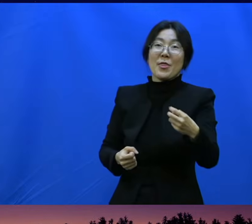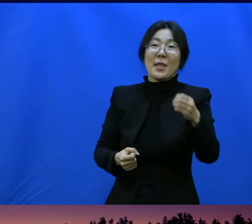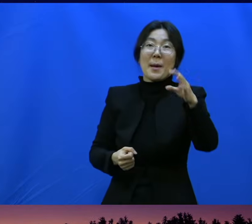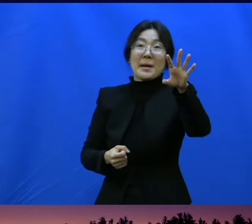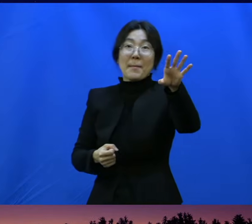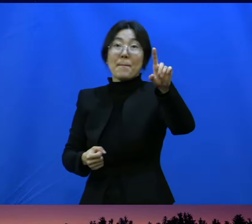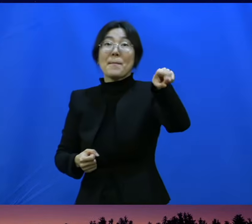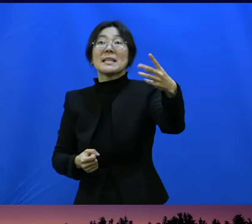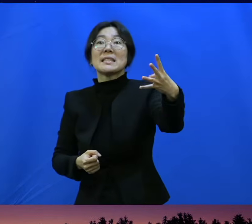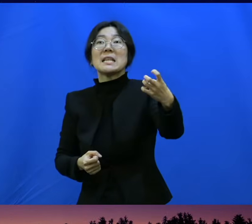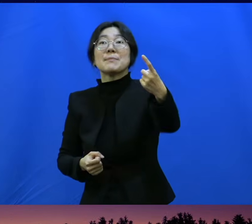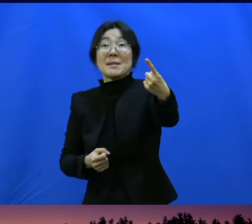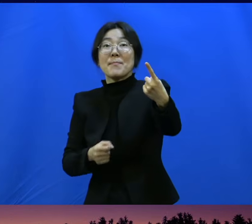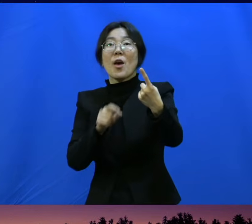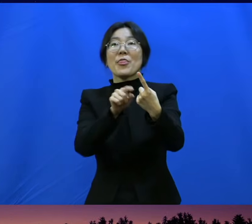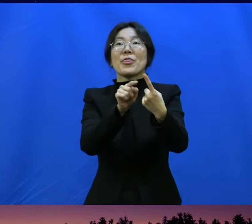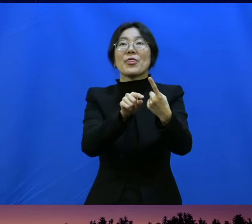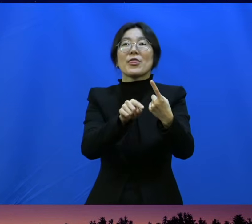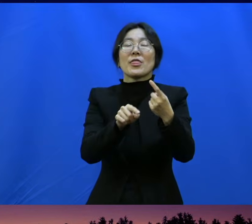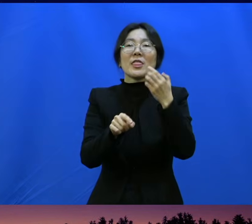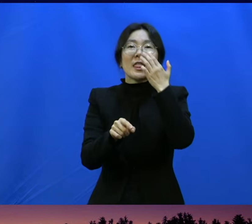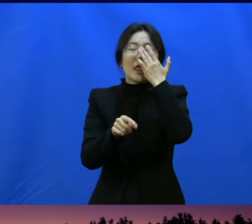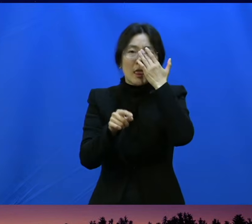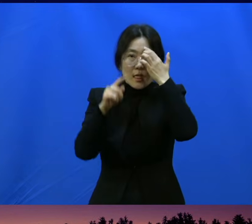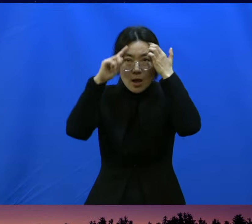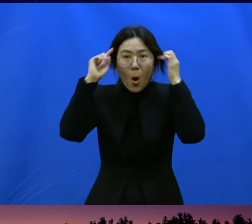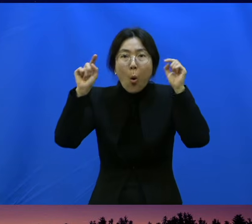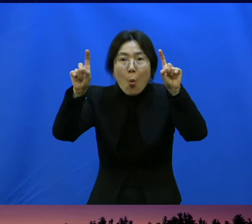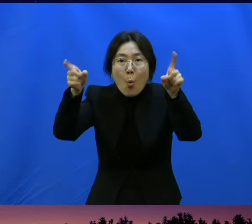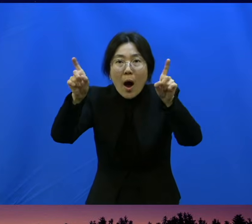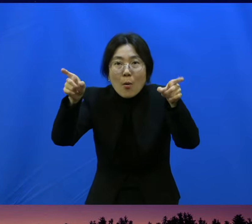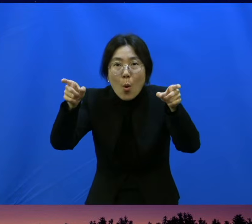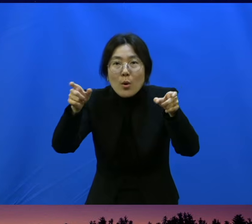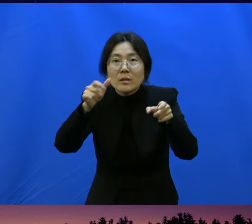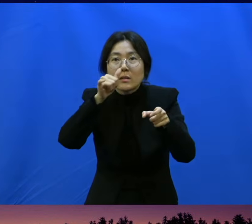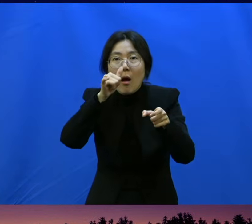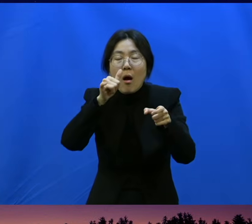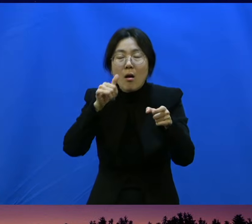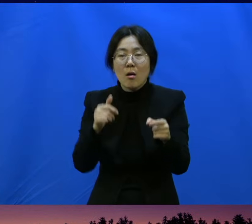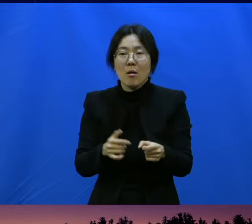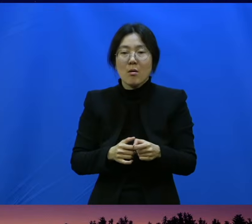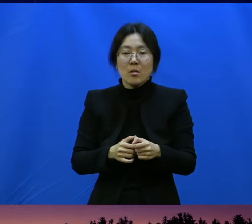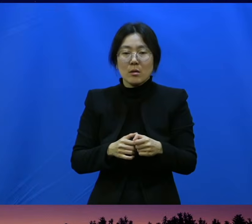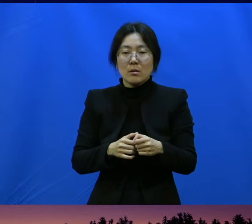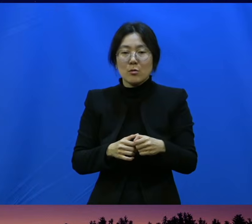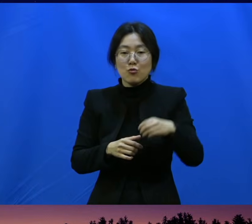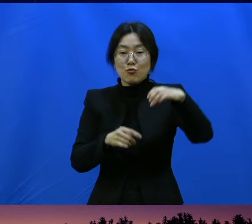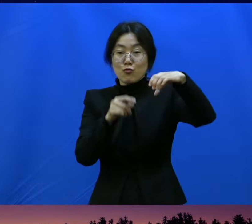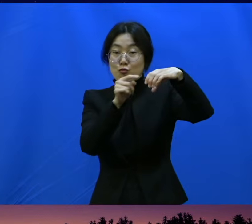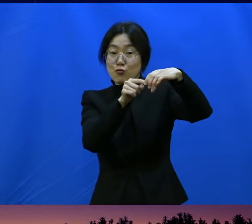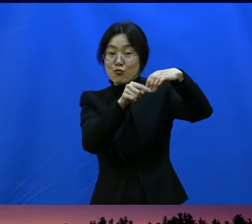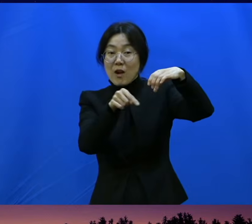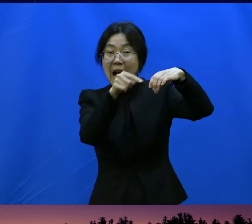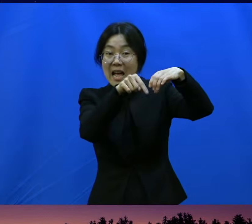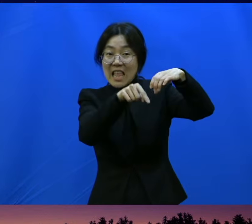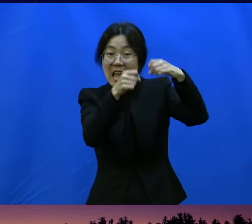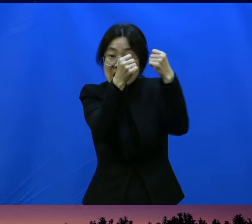141편을 보면 이제 먼저 갈로가 있어요. 괄호가 다윗이 굴에 있을 때 지은 마스길 곧 기도